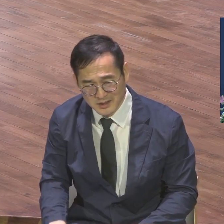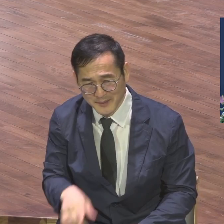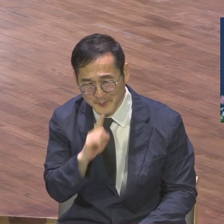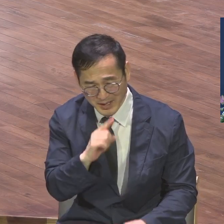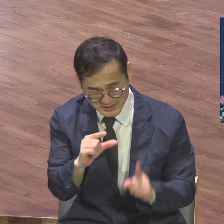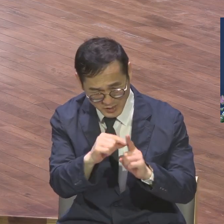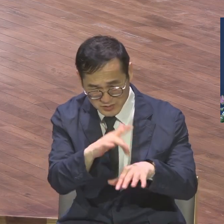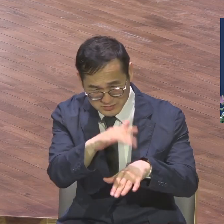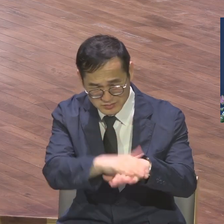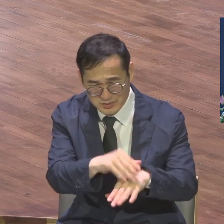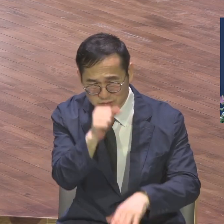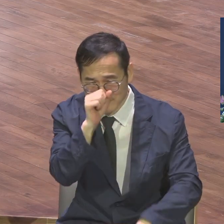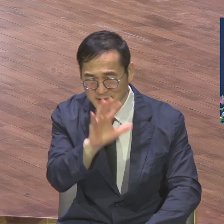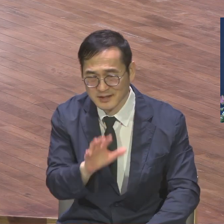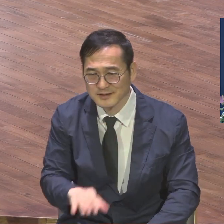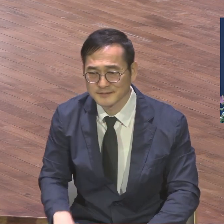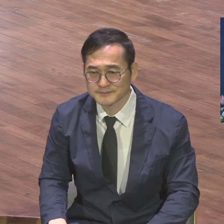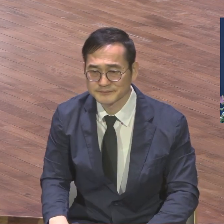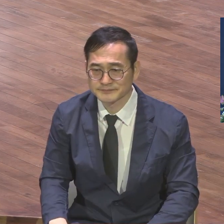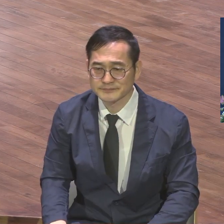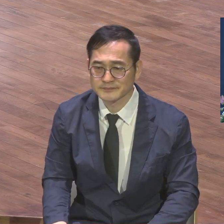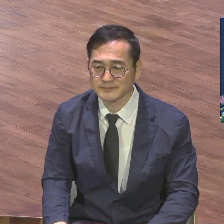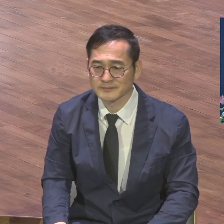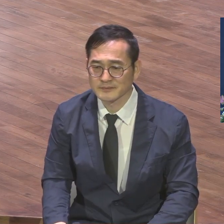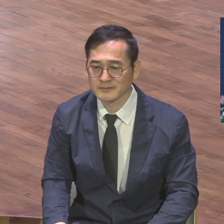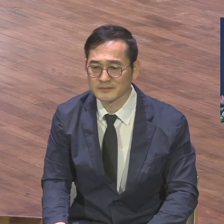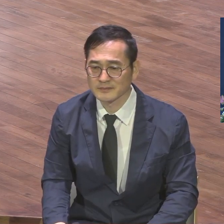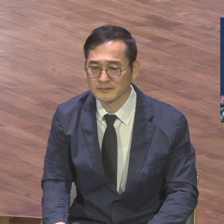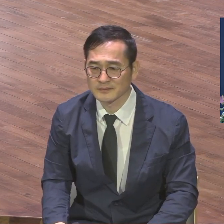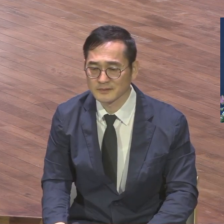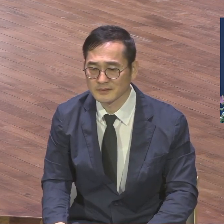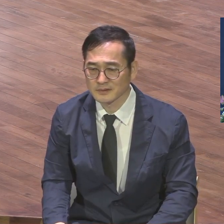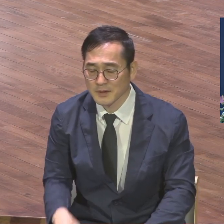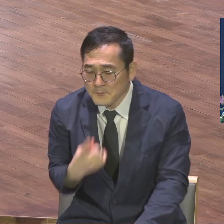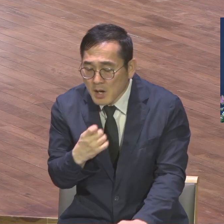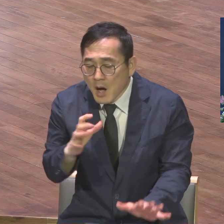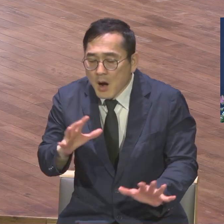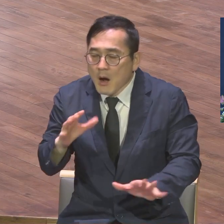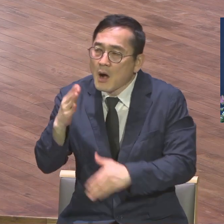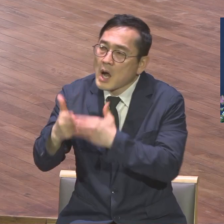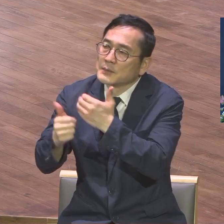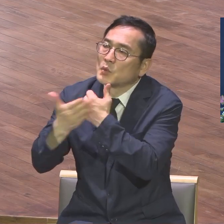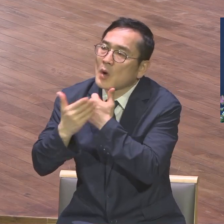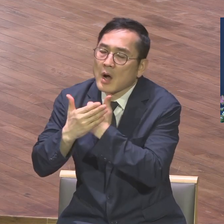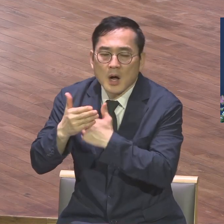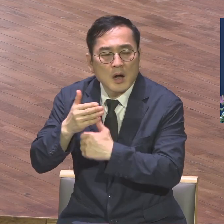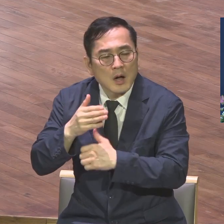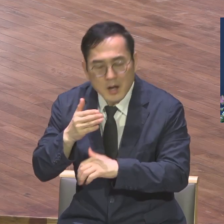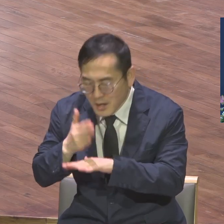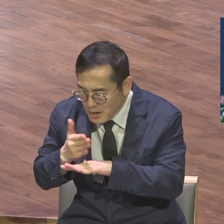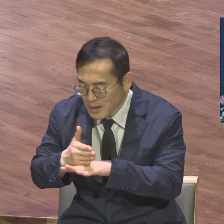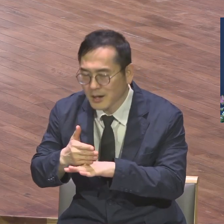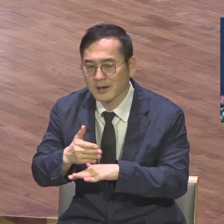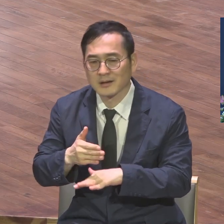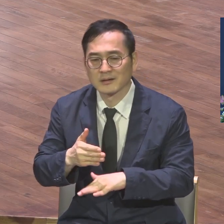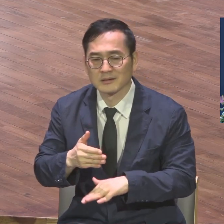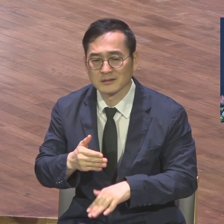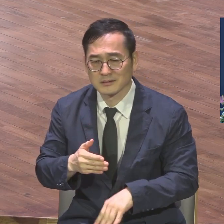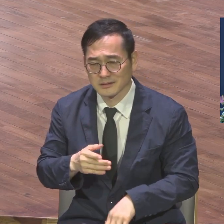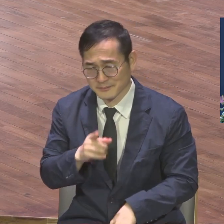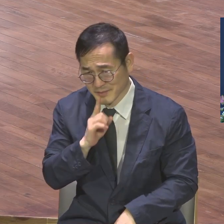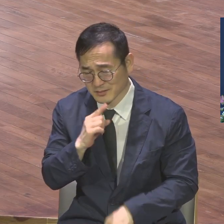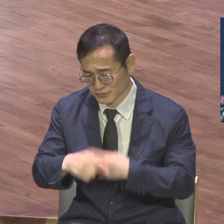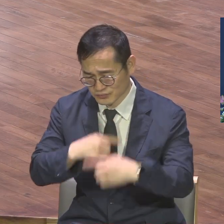용어예요. 우리는 하나님이 절대 주권이요. 사나 죽으나 주의 것이로다. 낮추기도 하고 높이기도